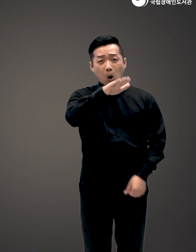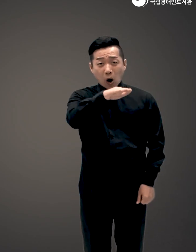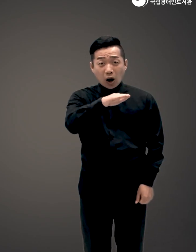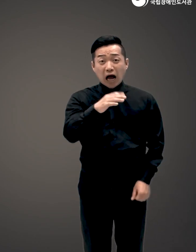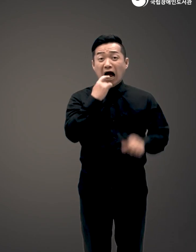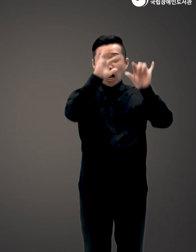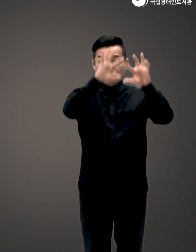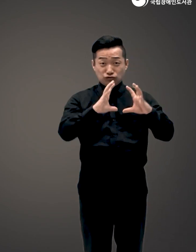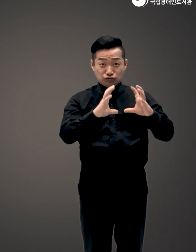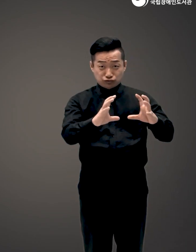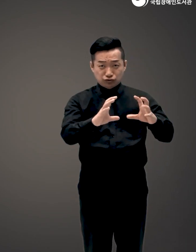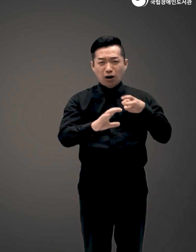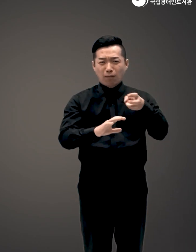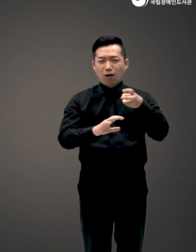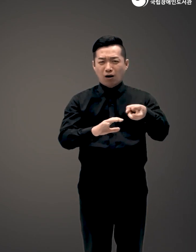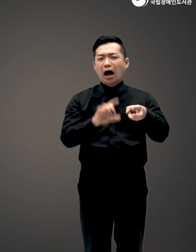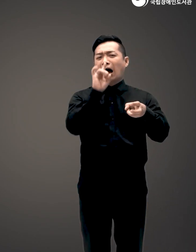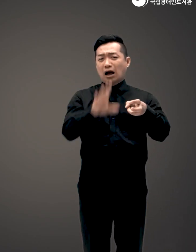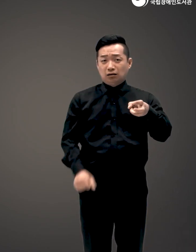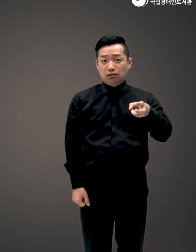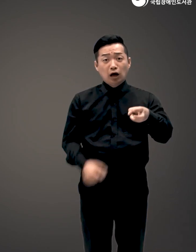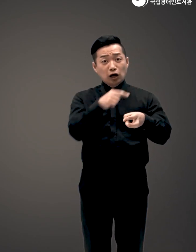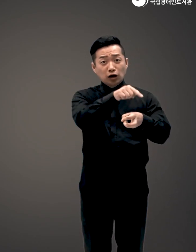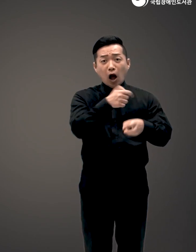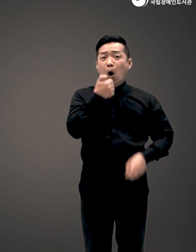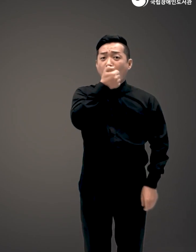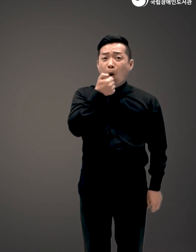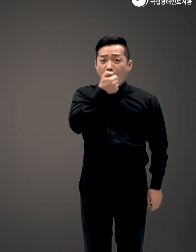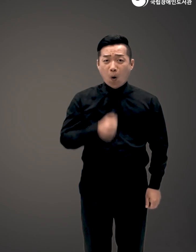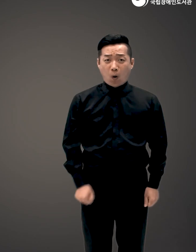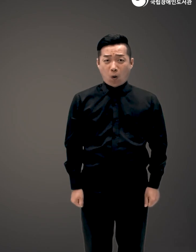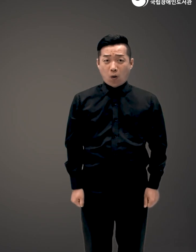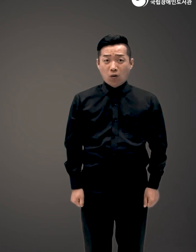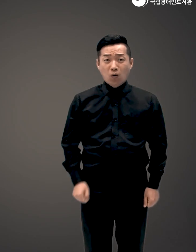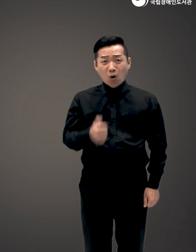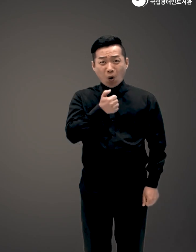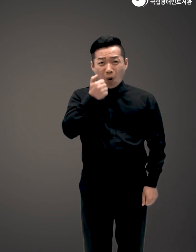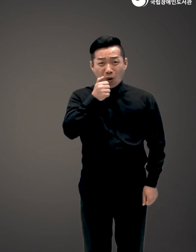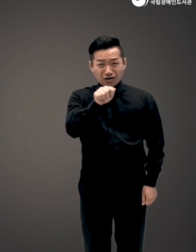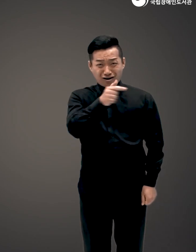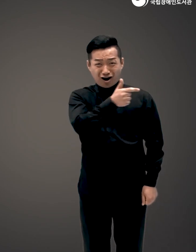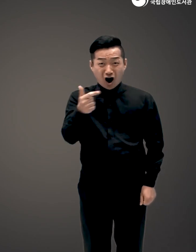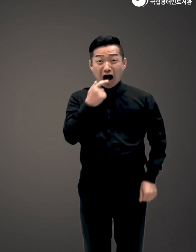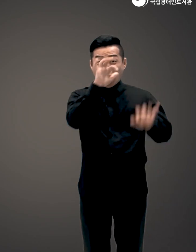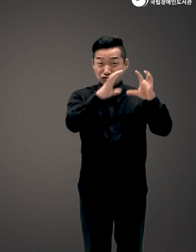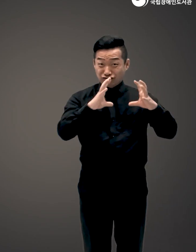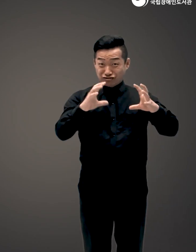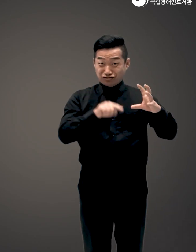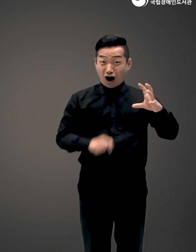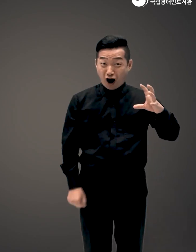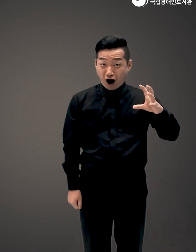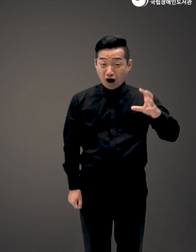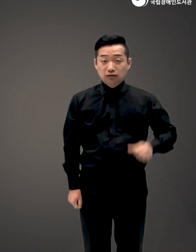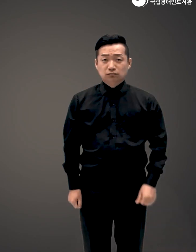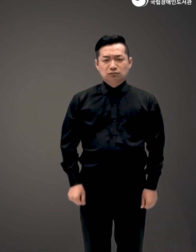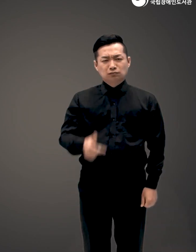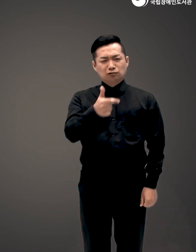꼬마야, 눈덩이는 버스를 탈 수 없단다. 하지만 얘는 곰이에요. 곰? 저 커다란 눈덩이